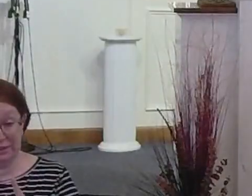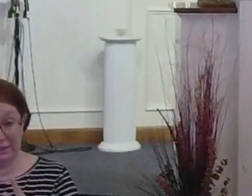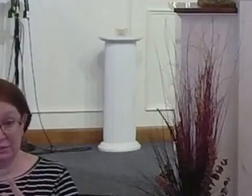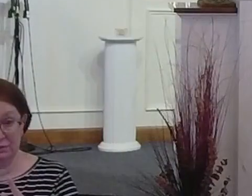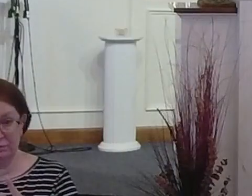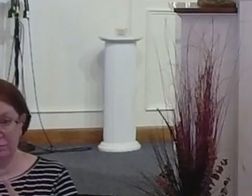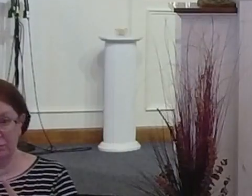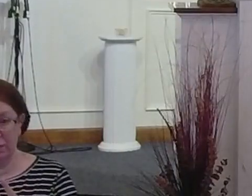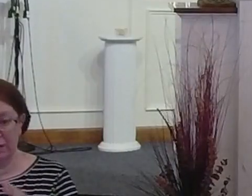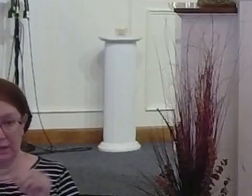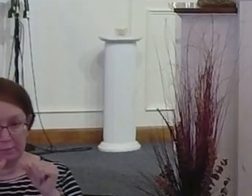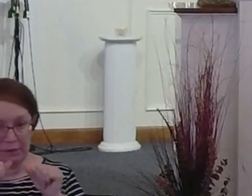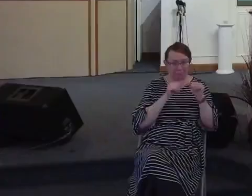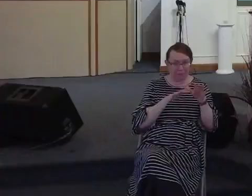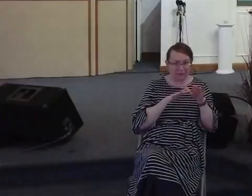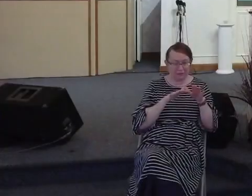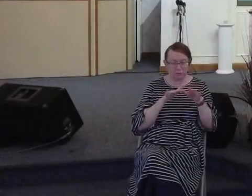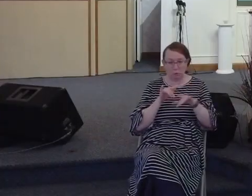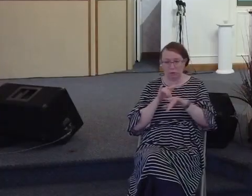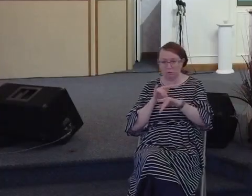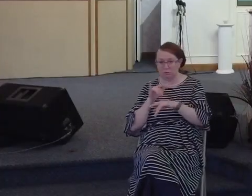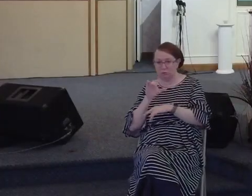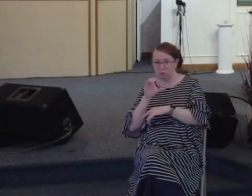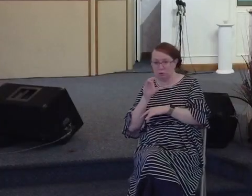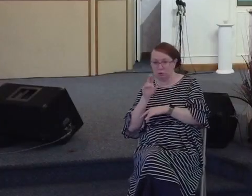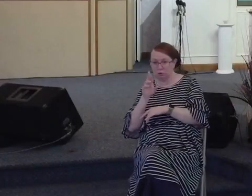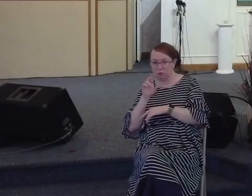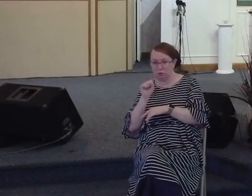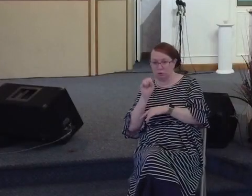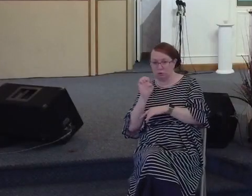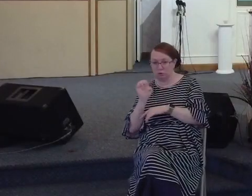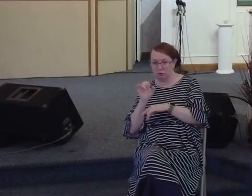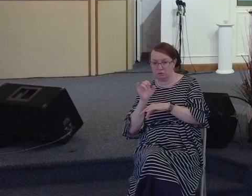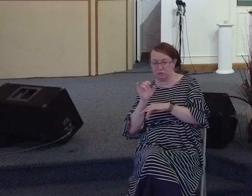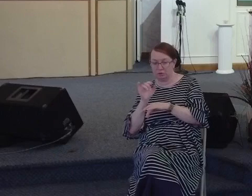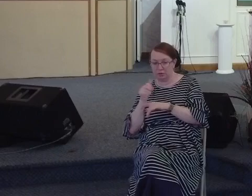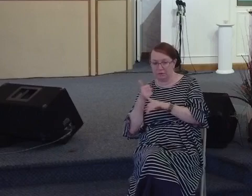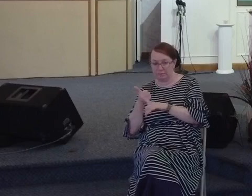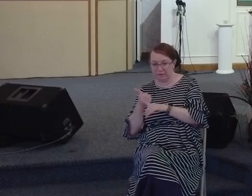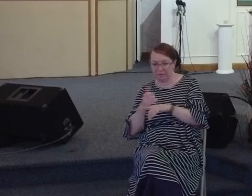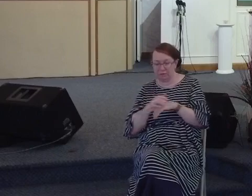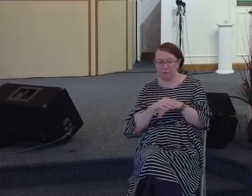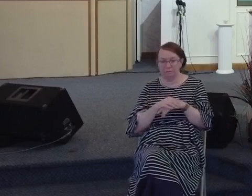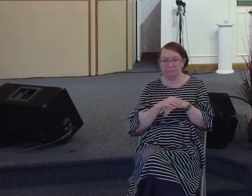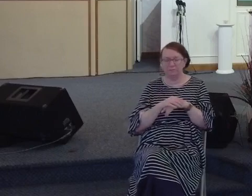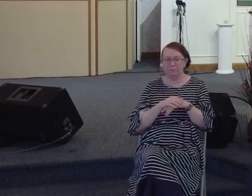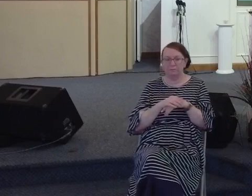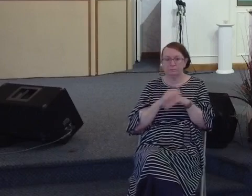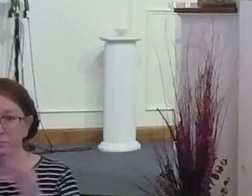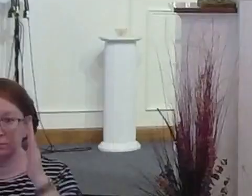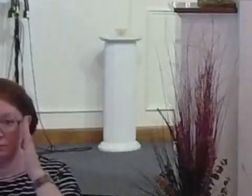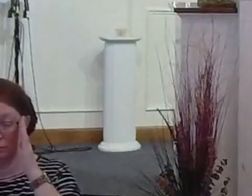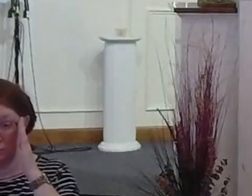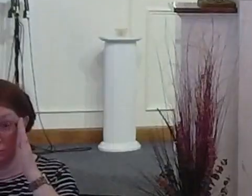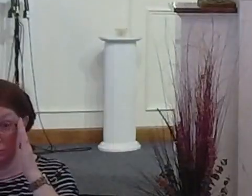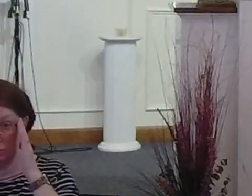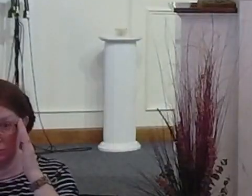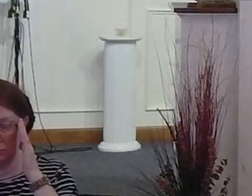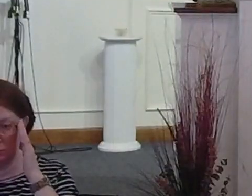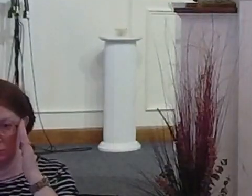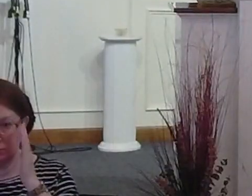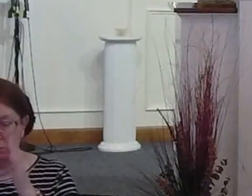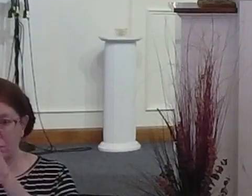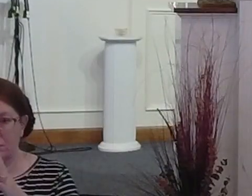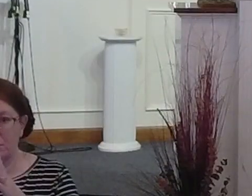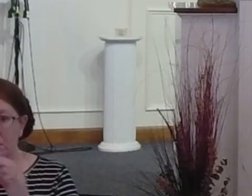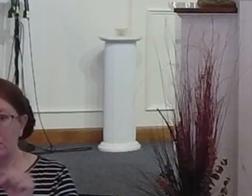Un ser creado como nosotros, que se nos ha dado la oportunidad de tomar elecciones. No pasó mucho tiempo hasta que el